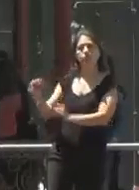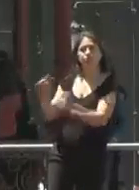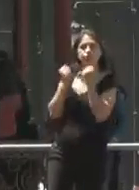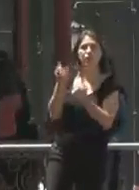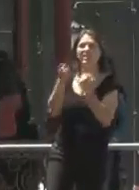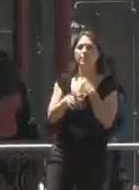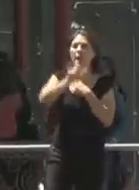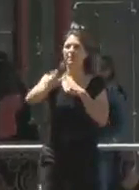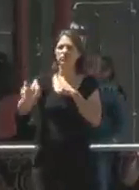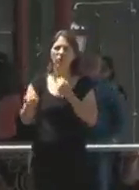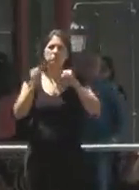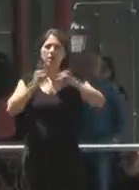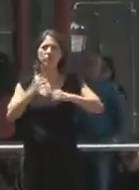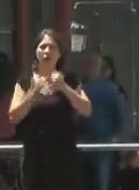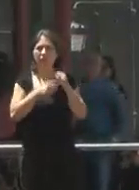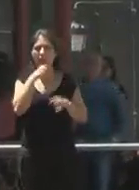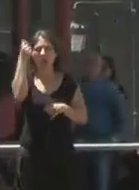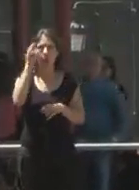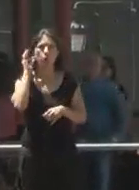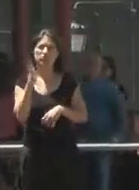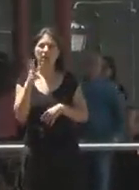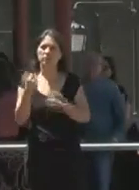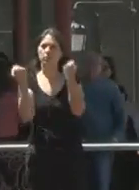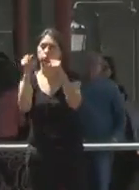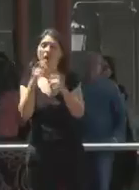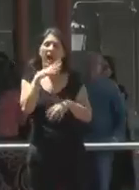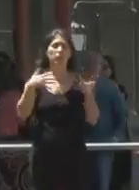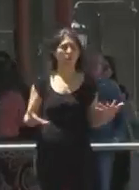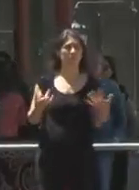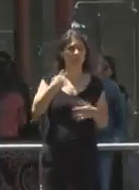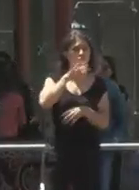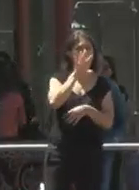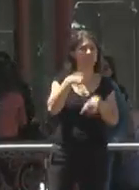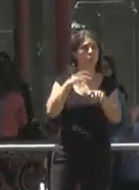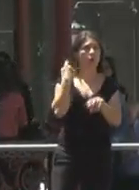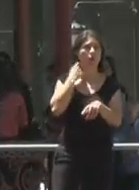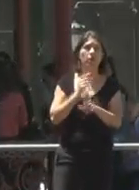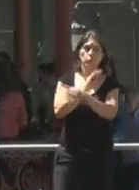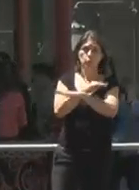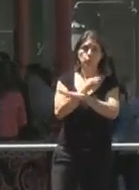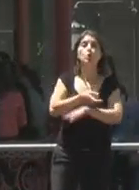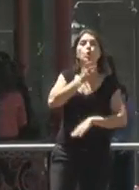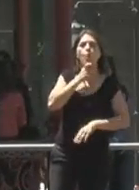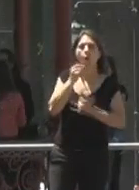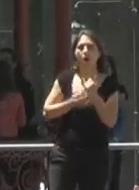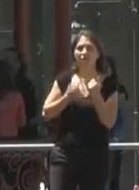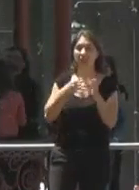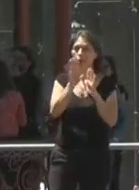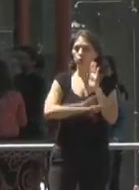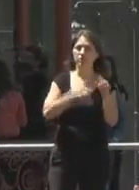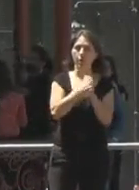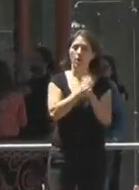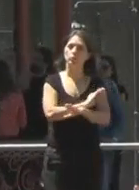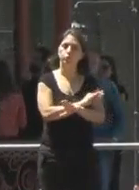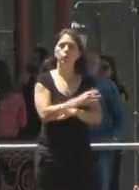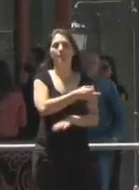el derecho a ser abuelos. Tenemos un país en el que solo vamos a poder sostener las pensiones si protegemos las condiciones de trabajo, los